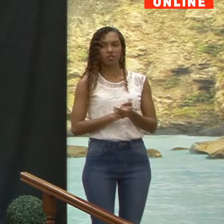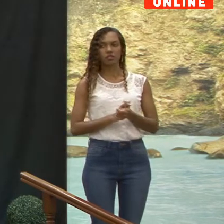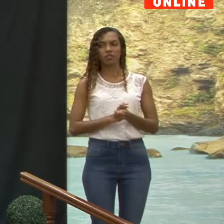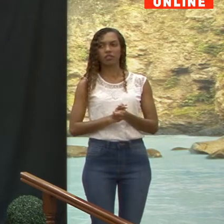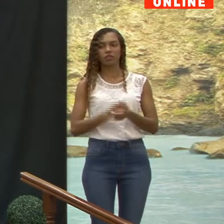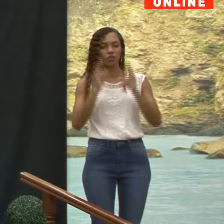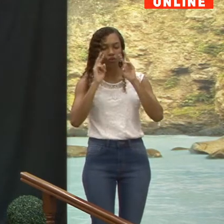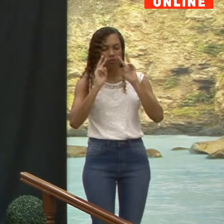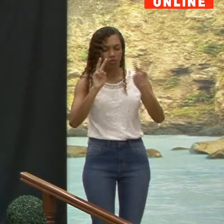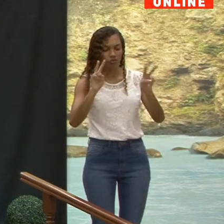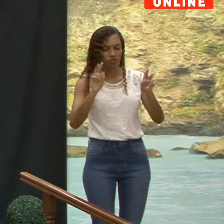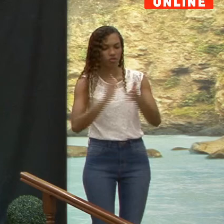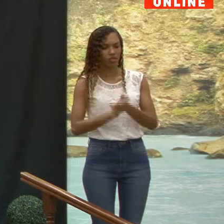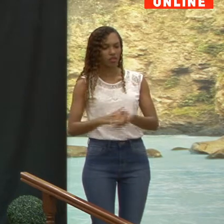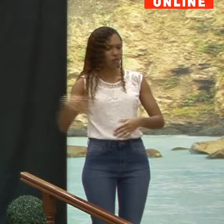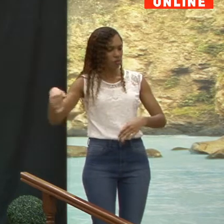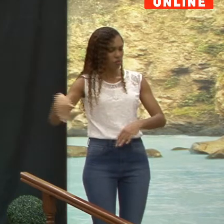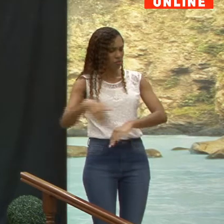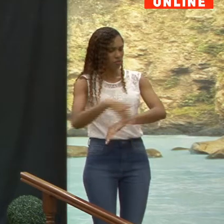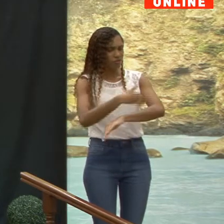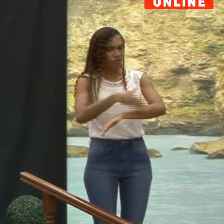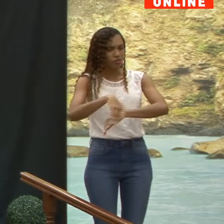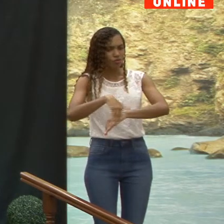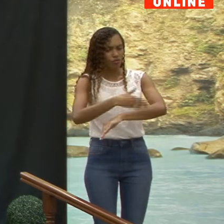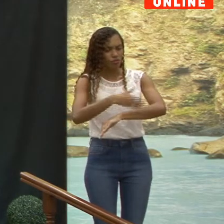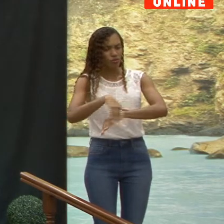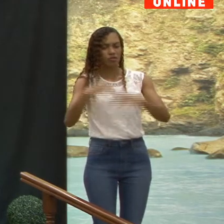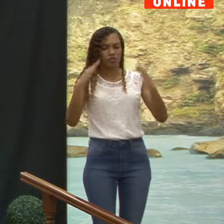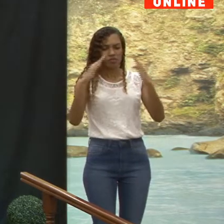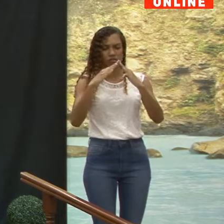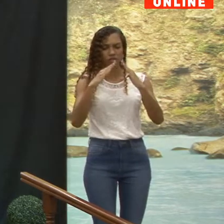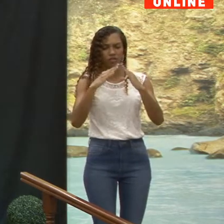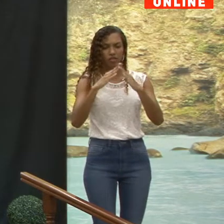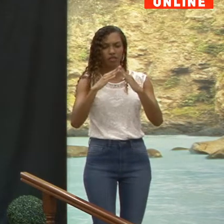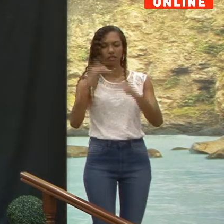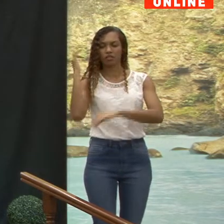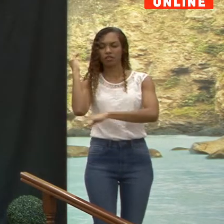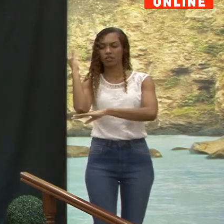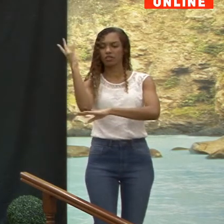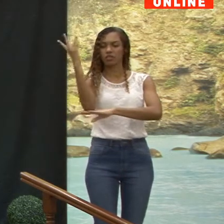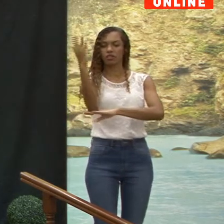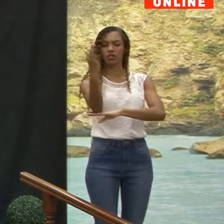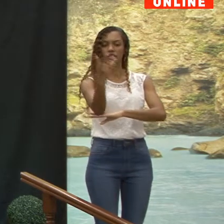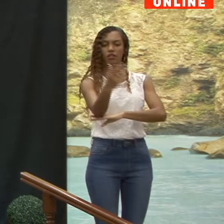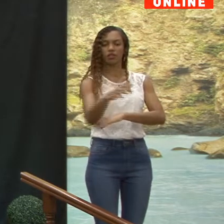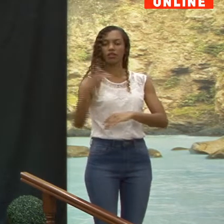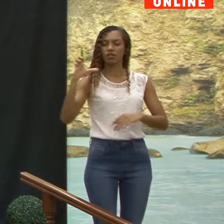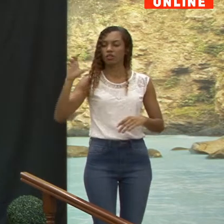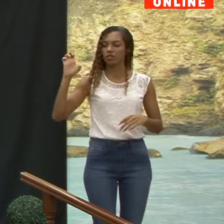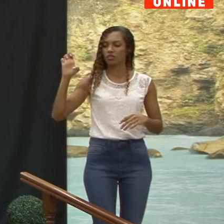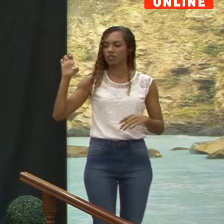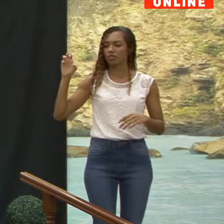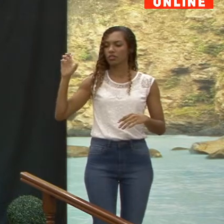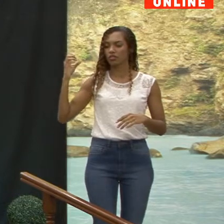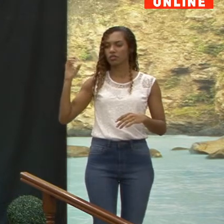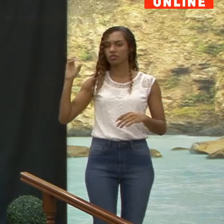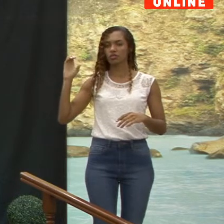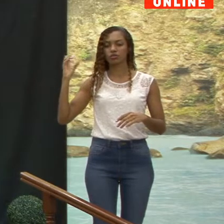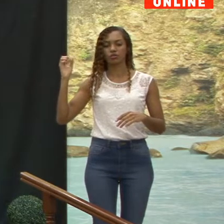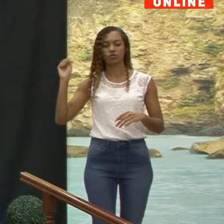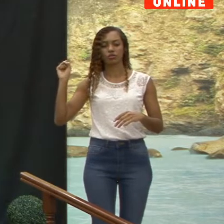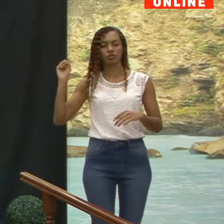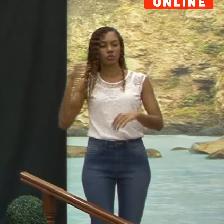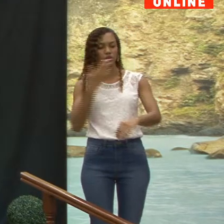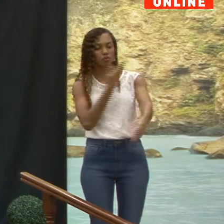casa agora e veja que aquela árvore não tem um lenço branco, mas em cada galho está cheia